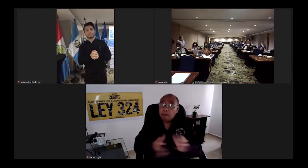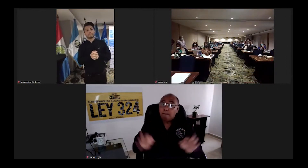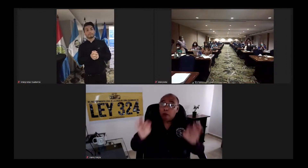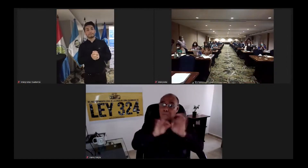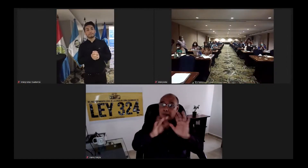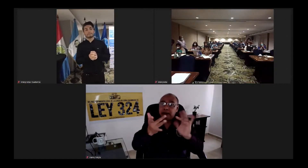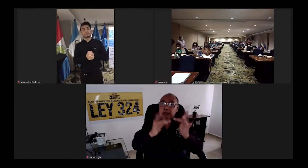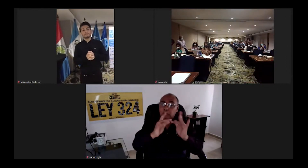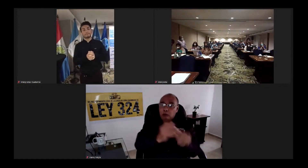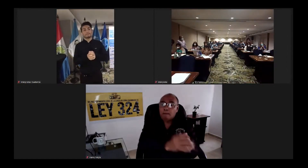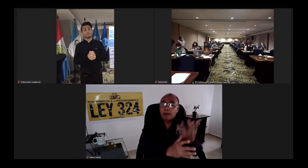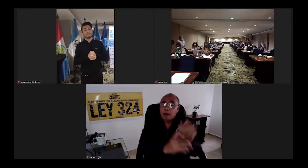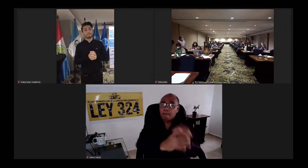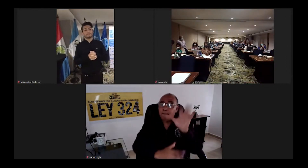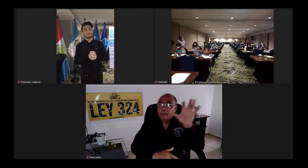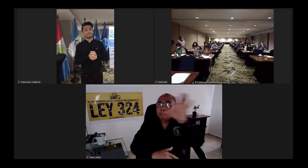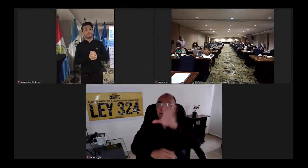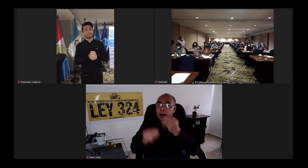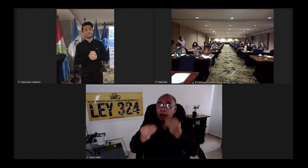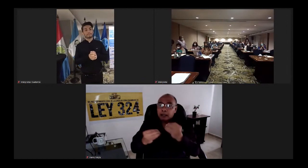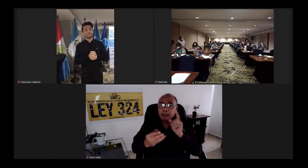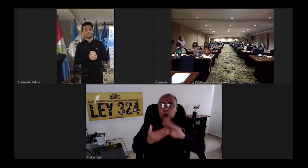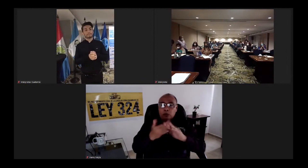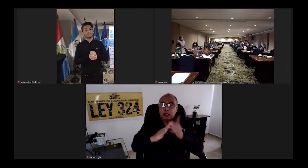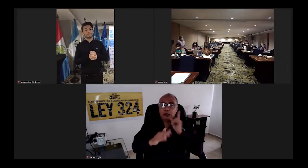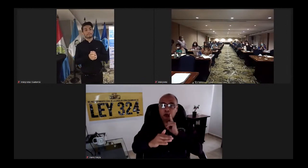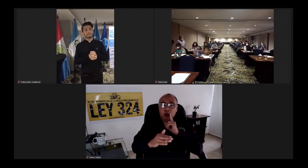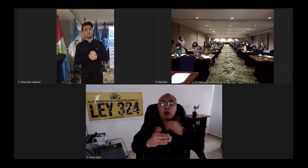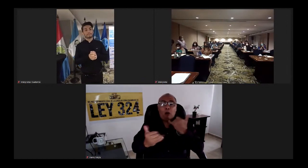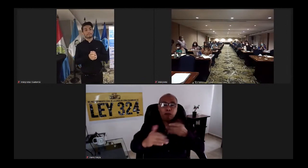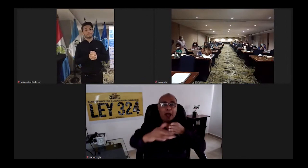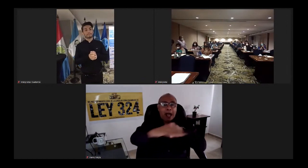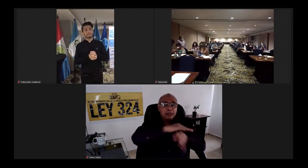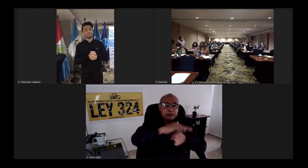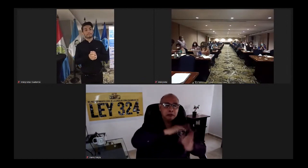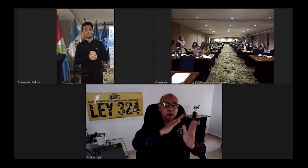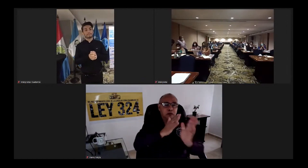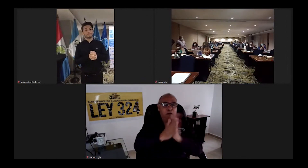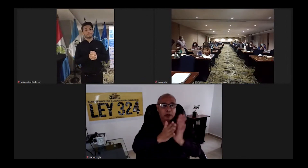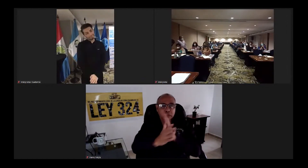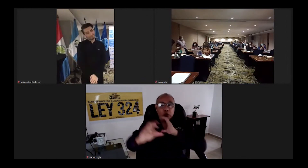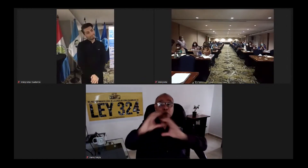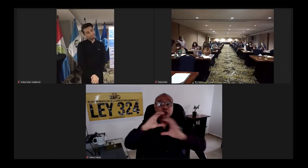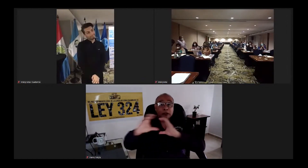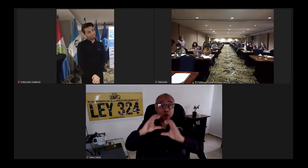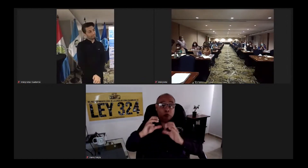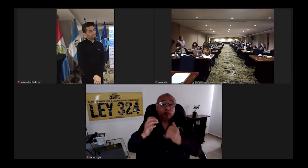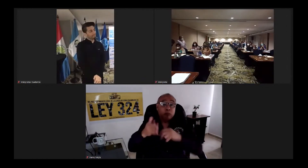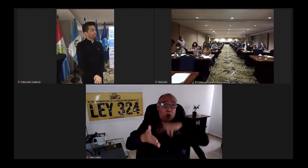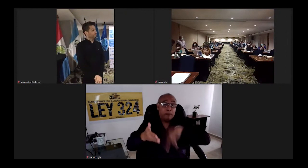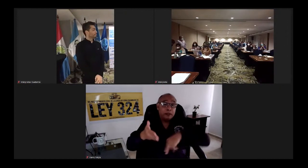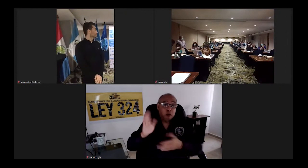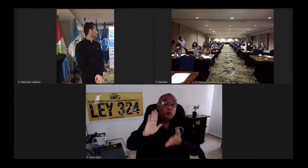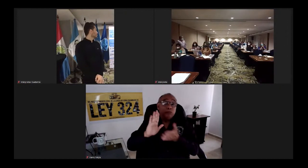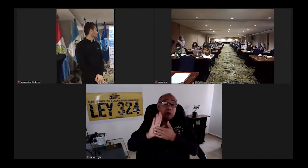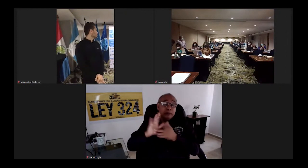incluso la Convención de los Derechos de las Personas con Discapacidad, se puede hacer esta incidencia. Es recomendable que la misma